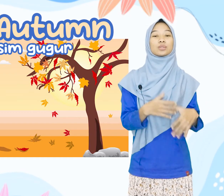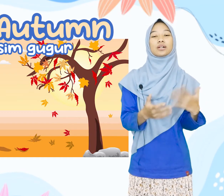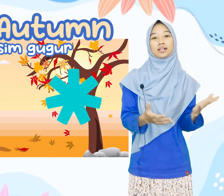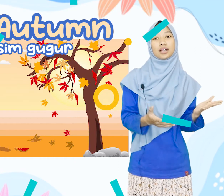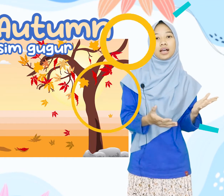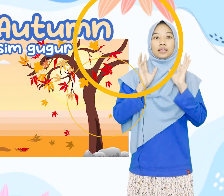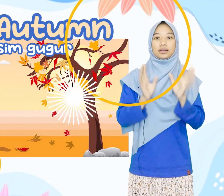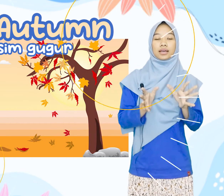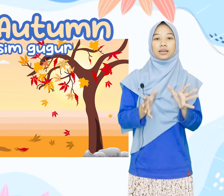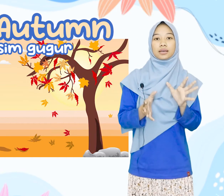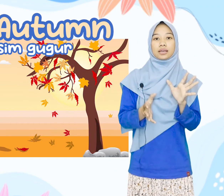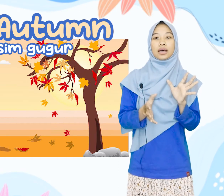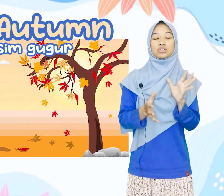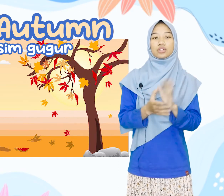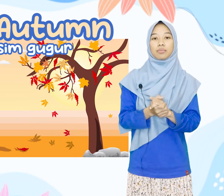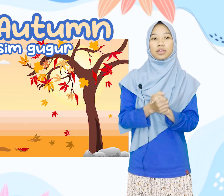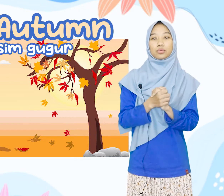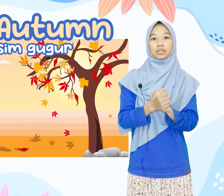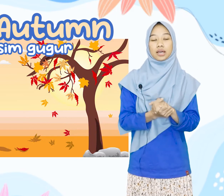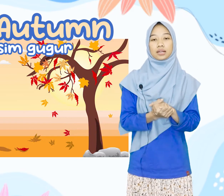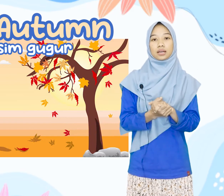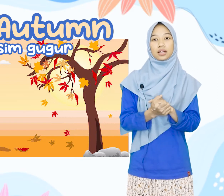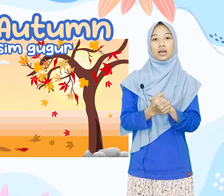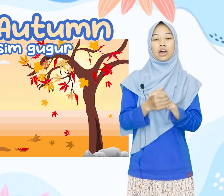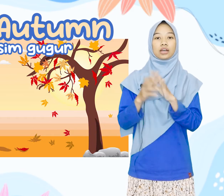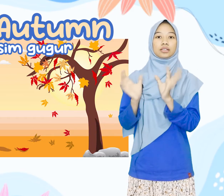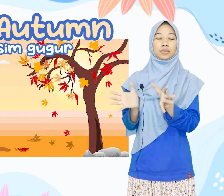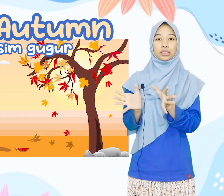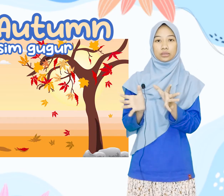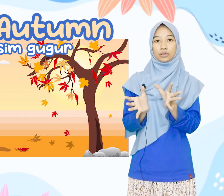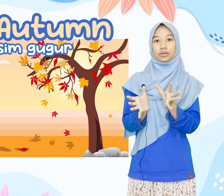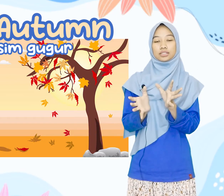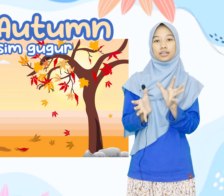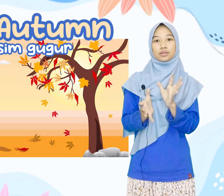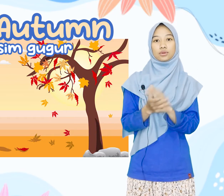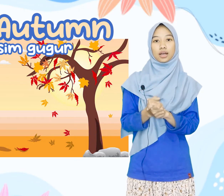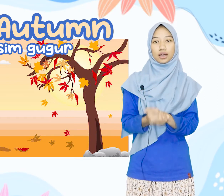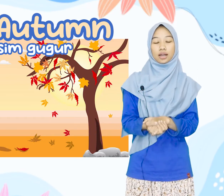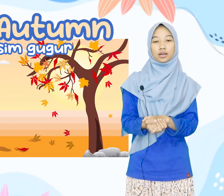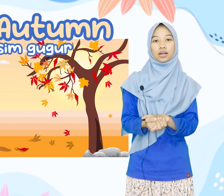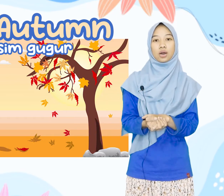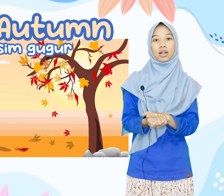casual. Nah, ada juga yang menyebutkan kalau autumn itu sering digunakan